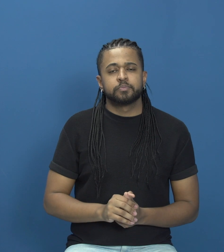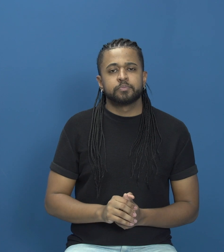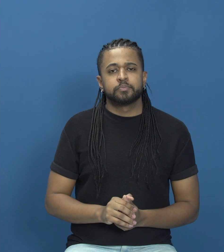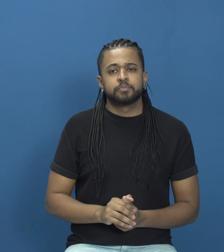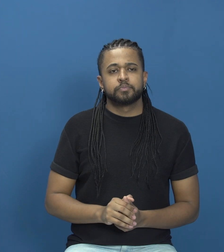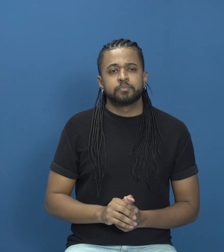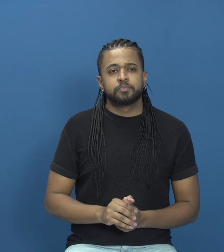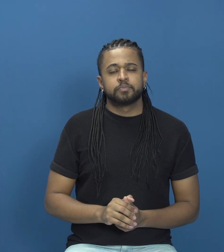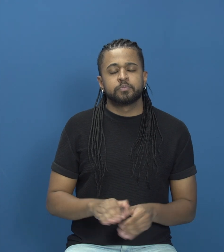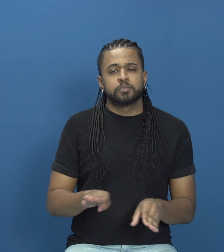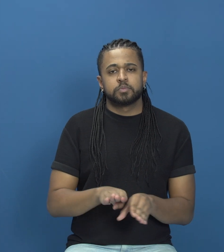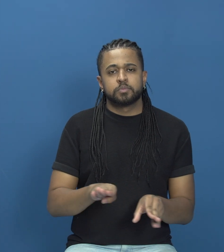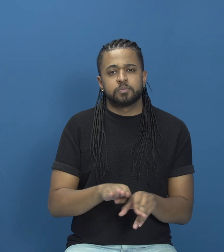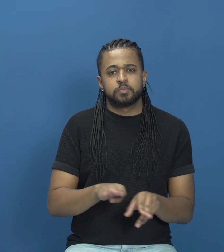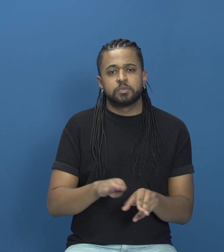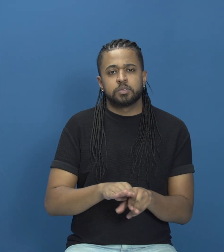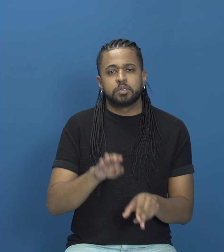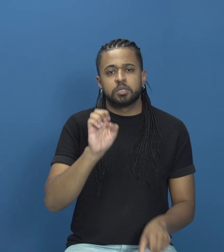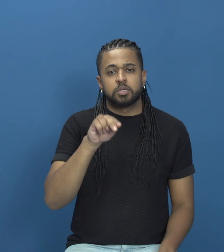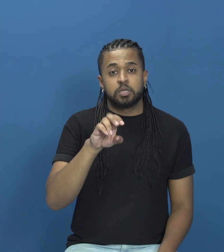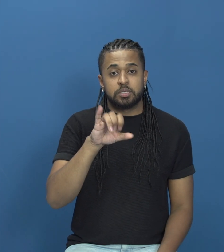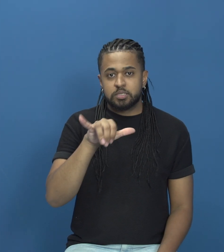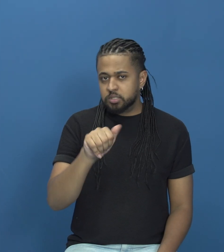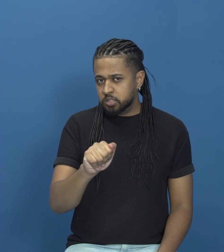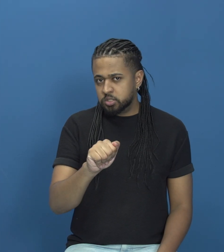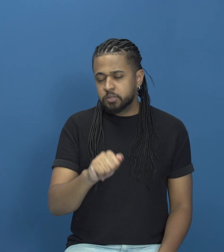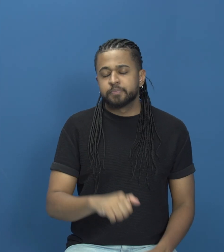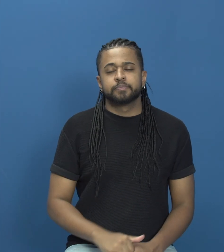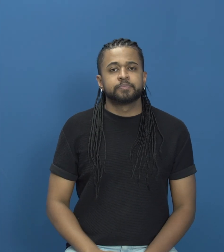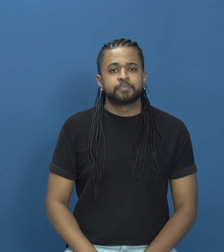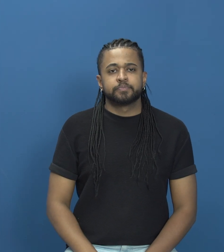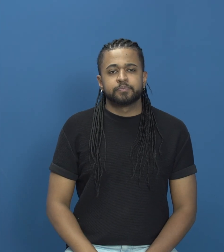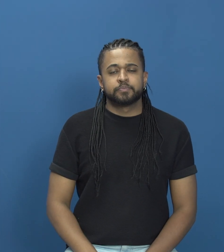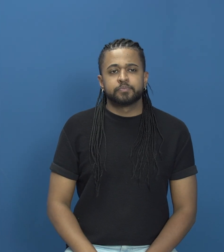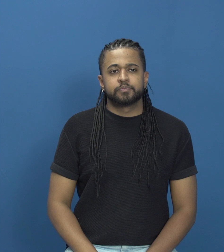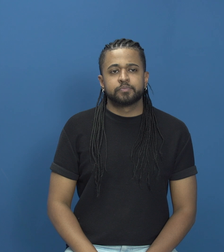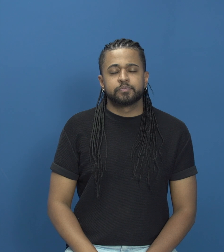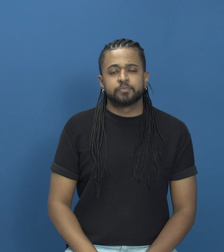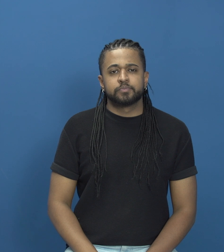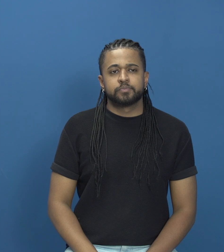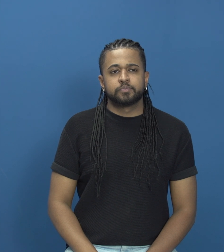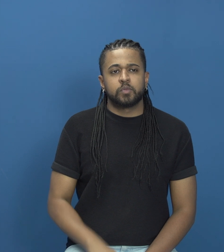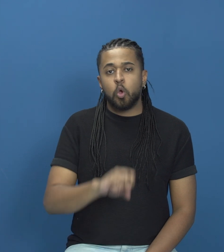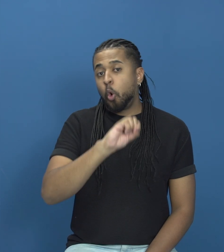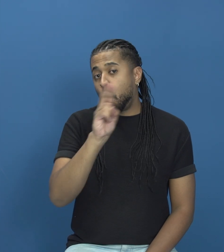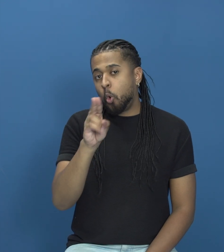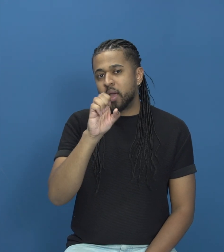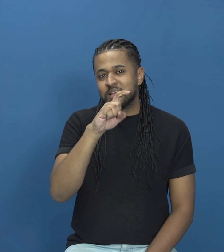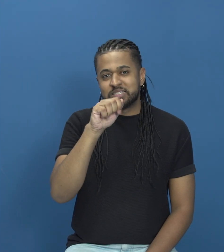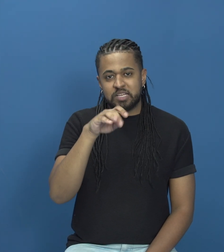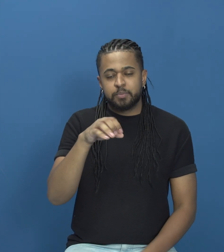ENEM, do Exame Nacional de Certificação de Competências de Jovens e Adultos, ENSEJA, ou do Exame